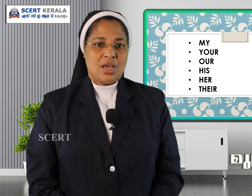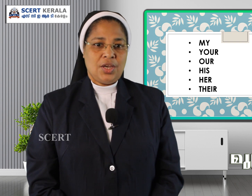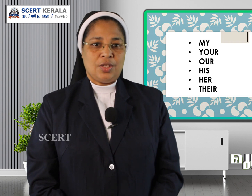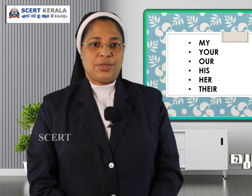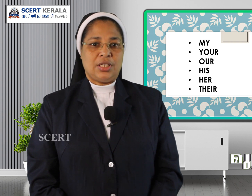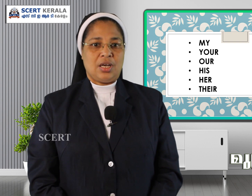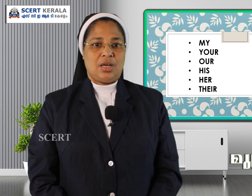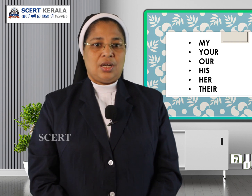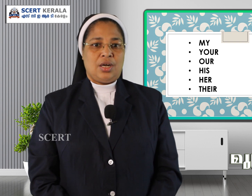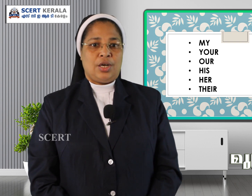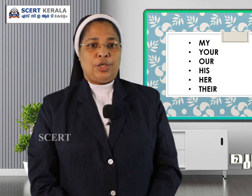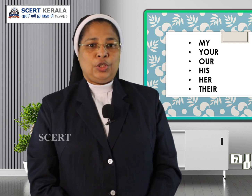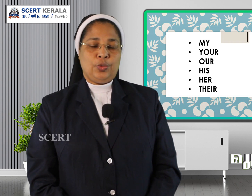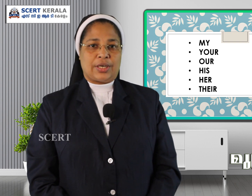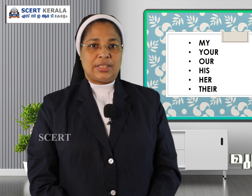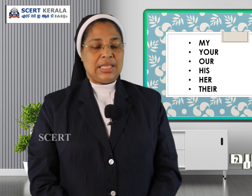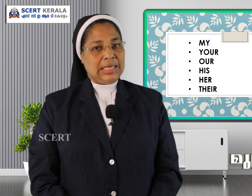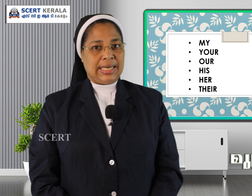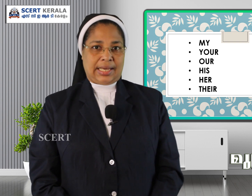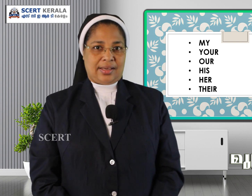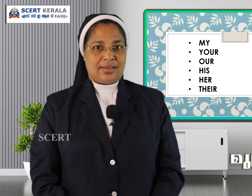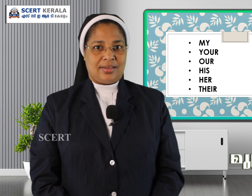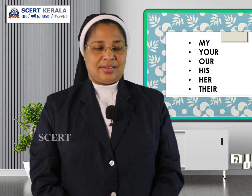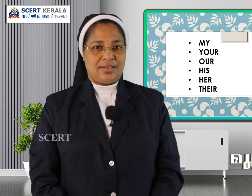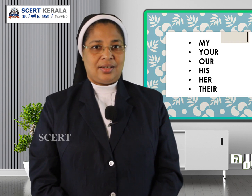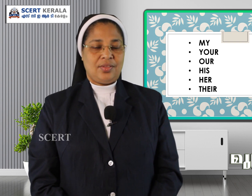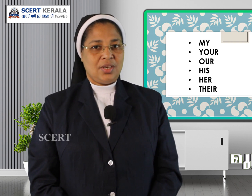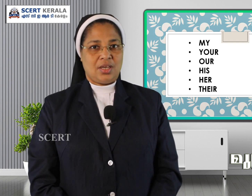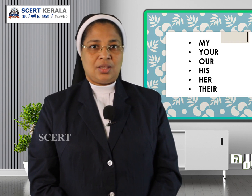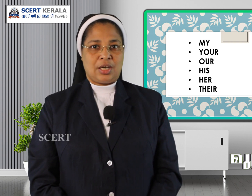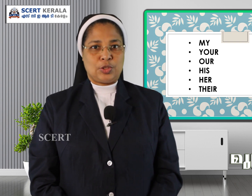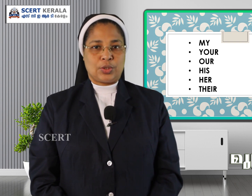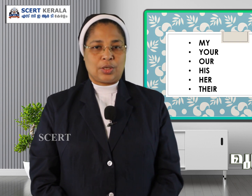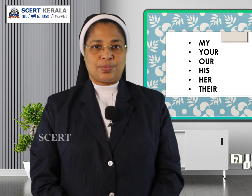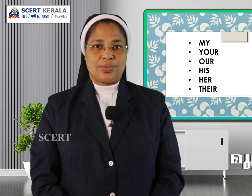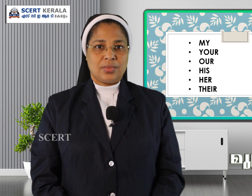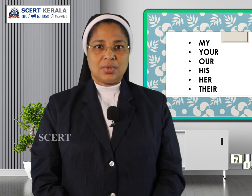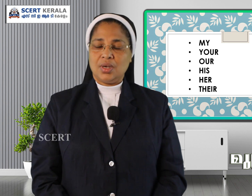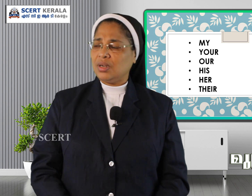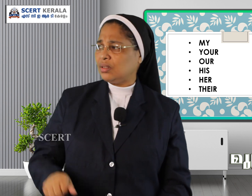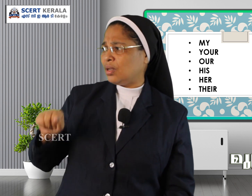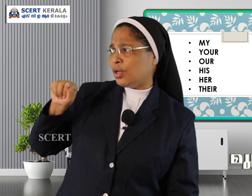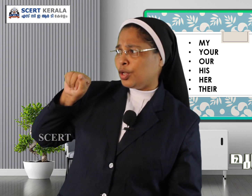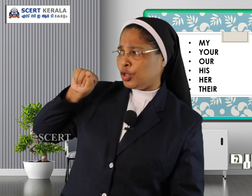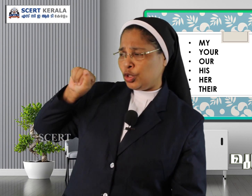ഇനി നമുക്ക് യുവർ, നിൻ്റെ, നിൻ്റെ എന്ന് കാണിച്ചു കൊടുക്കണം. എങ്ങനെയാണ് യുവർ,